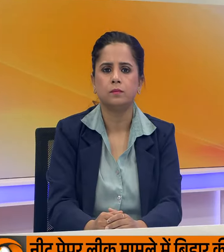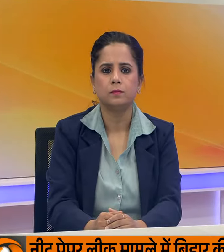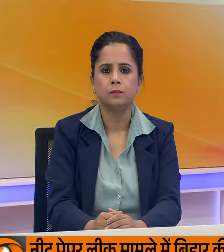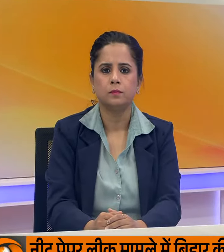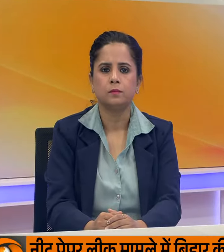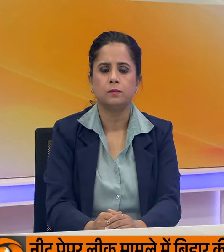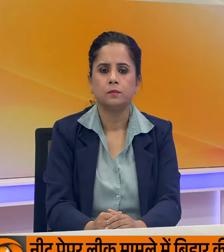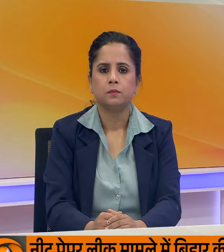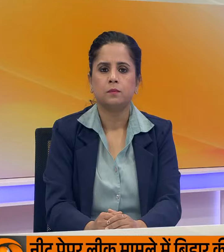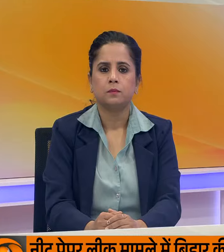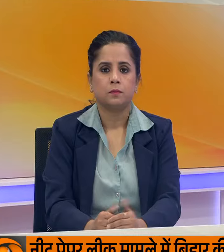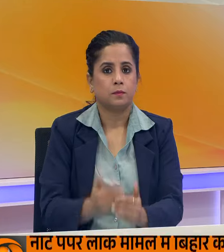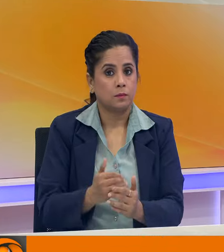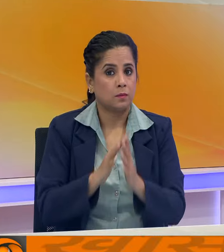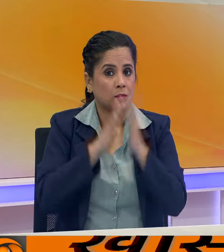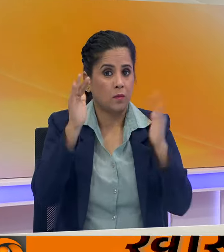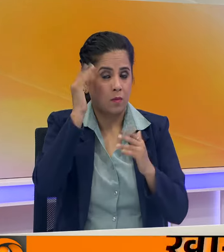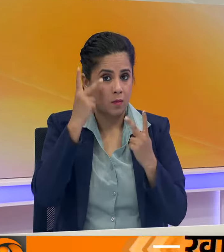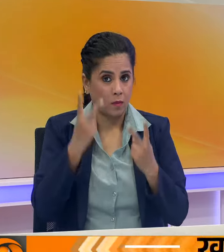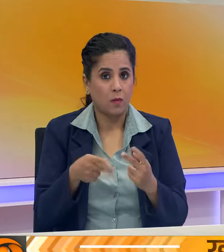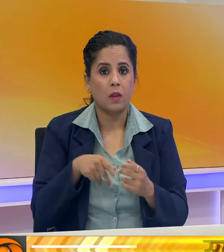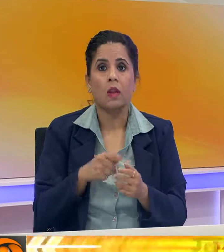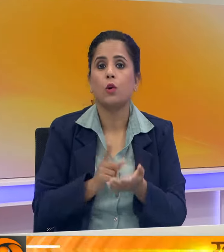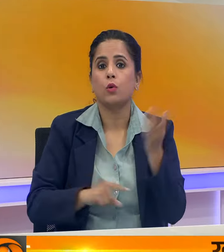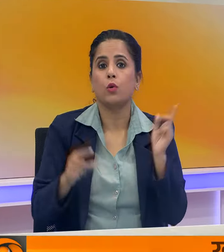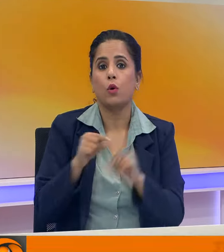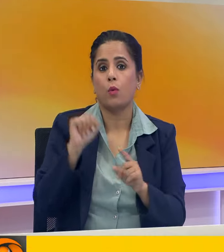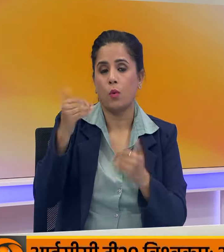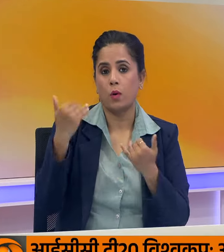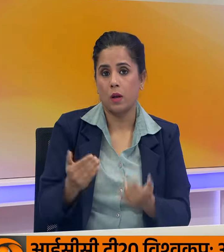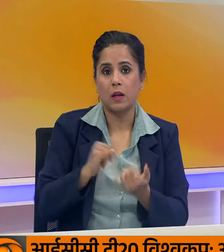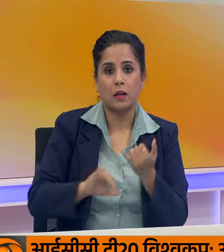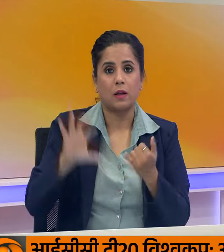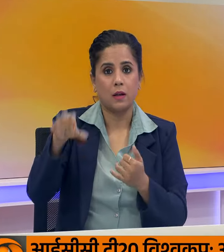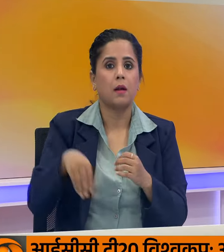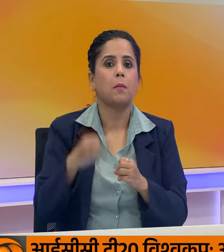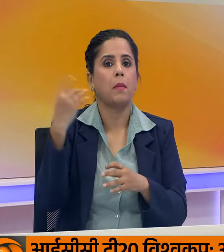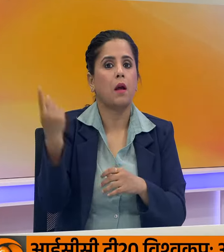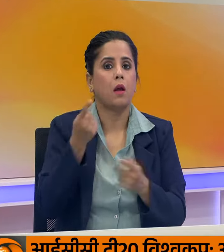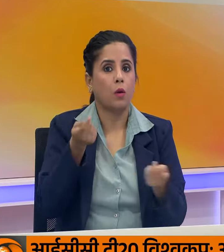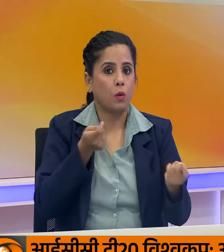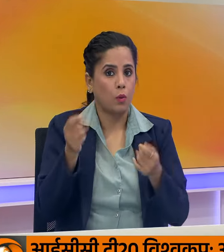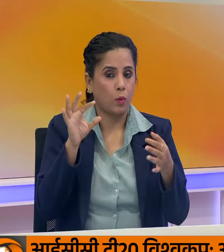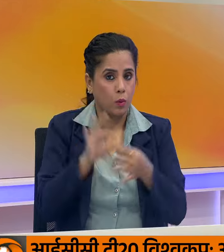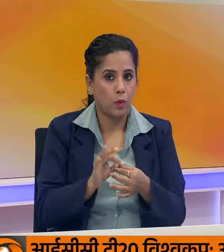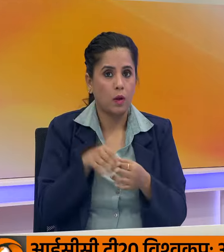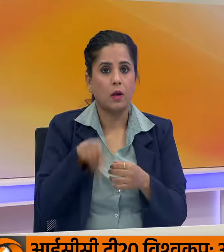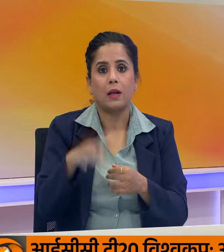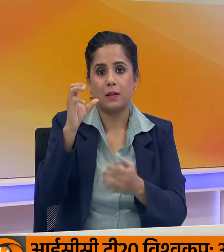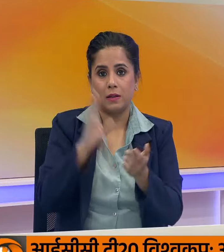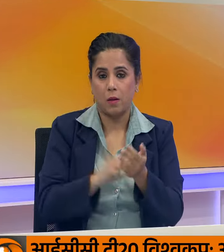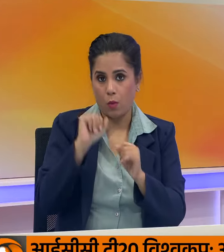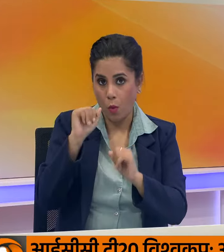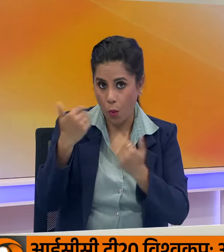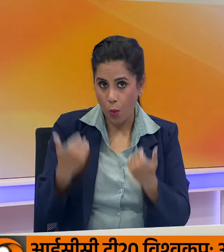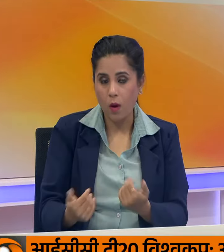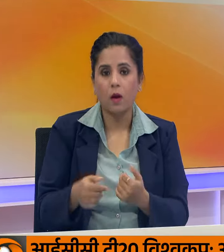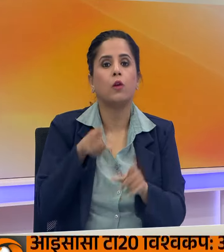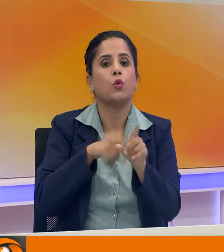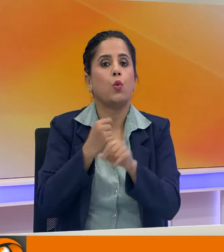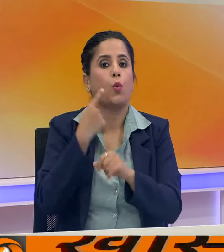सके और अब एक बड़ी खबर उत्तर प्रदेश जहां राज्य में बिजली व्यवस्था को लेकर उत्तर प्रदेश के मुख्यमंत्री योगी